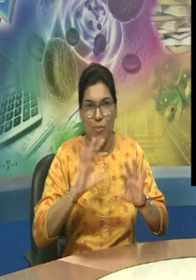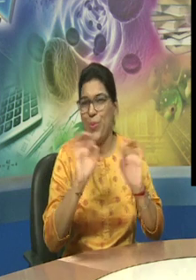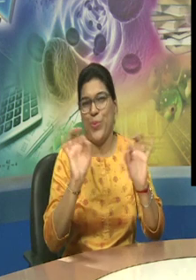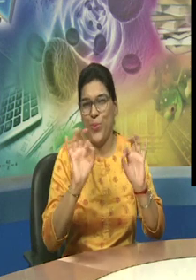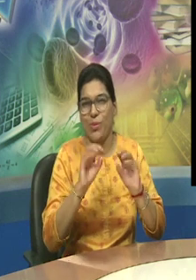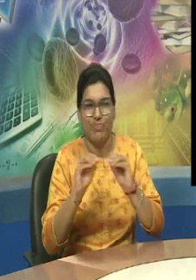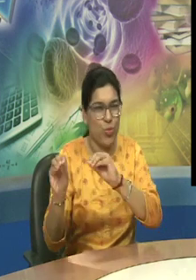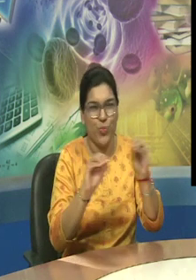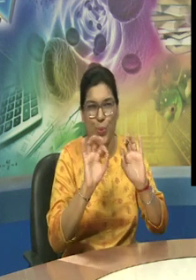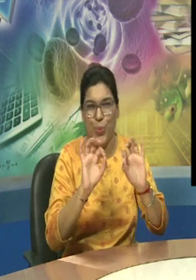निर्गुण,